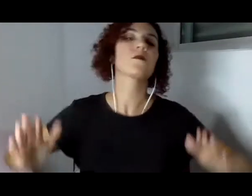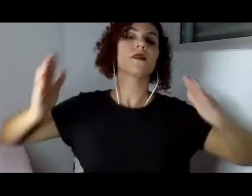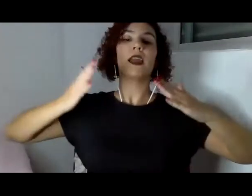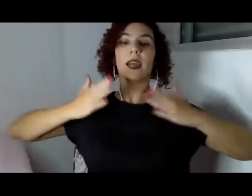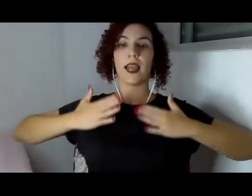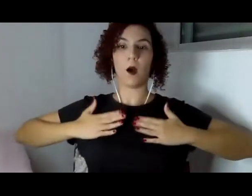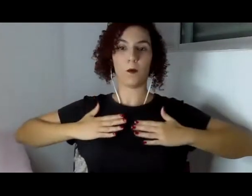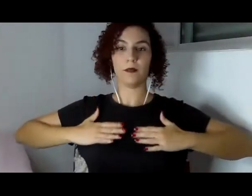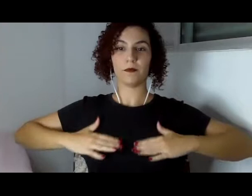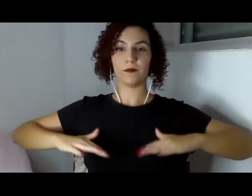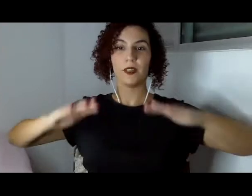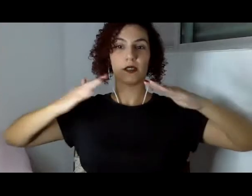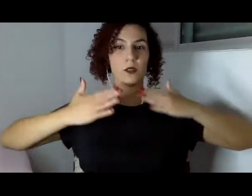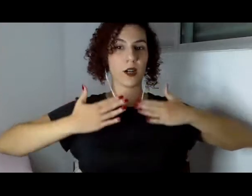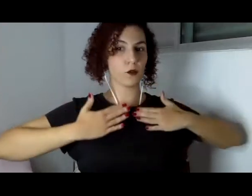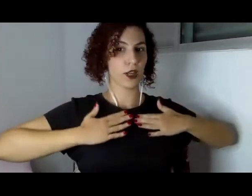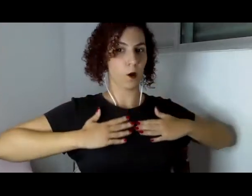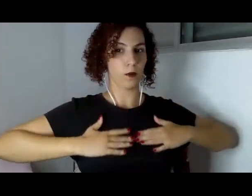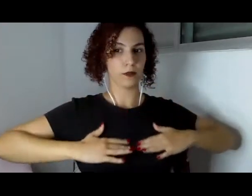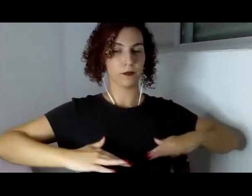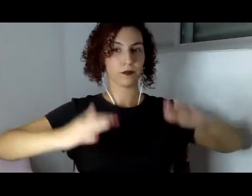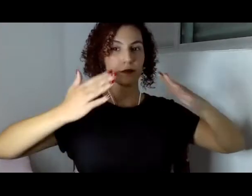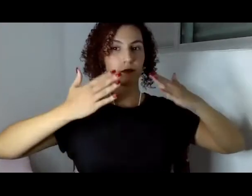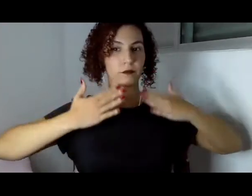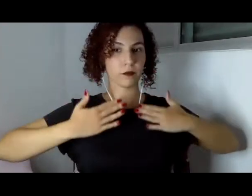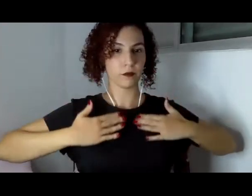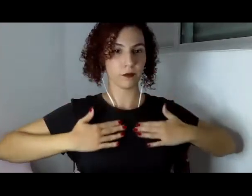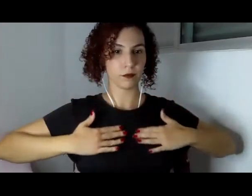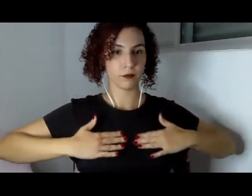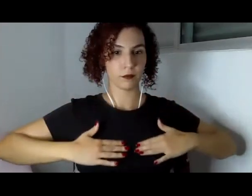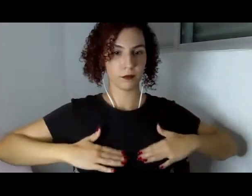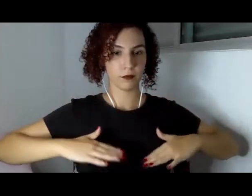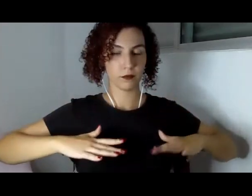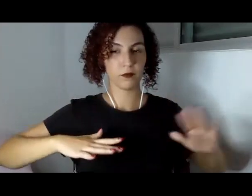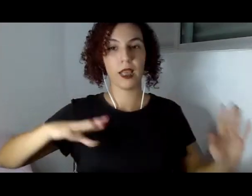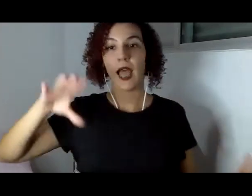né? Calma. Esse é o sinal de calma.